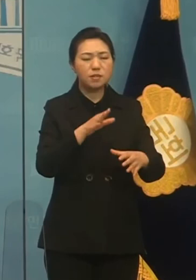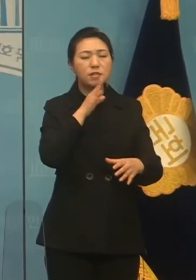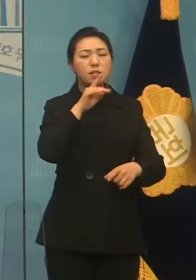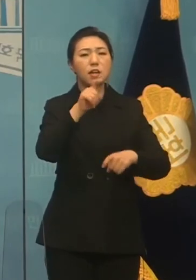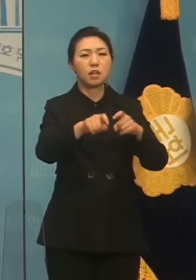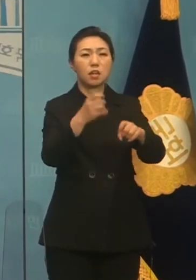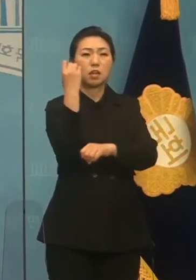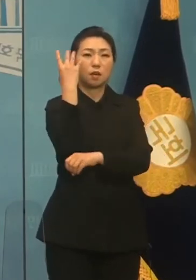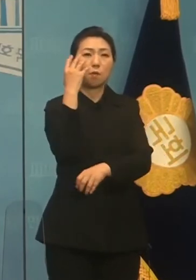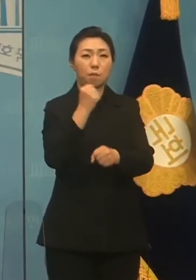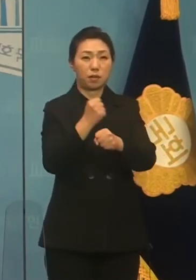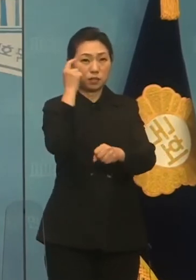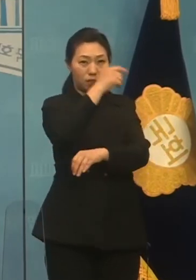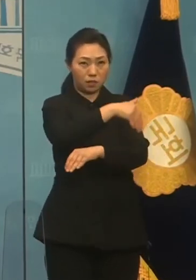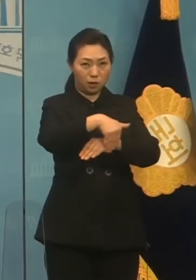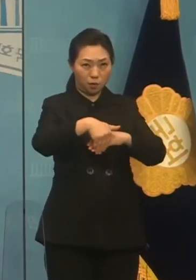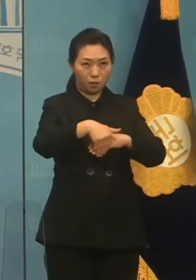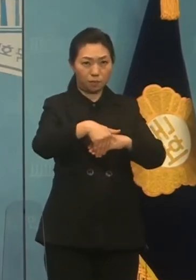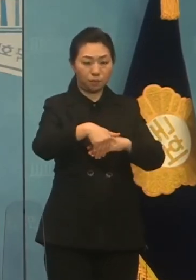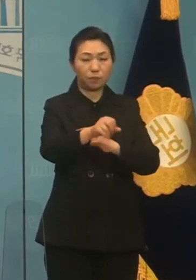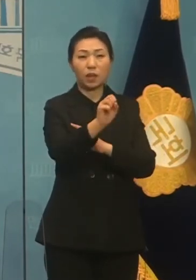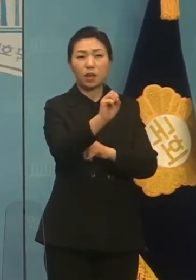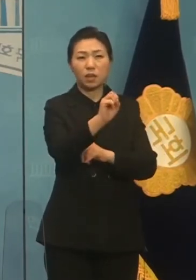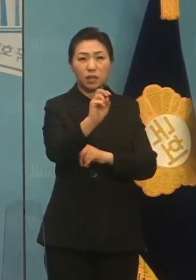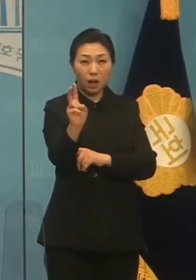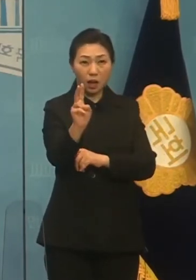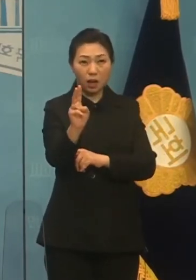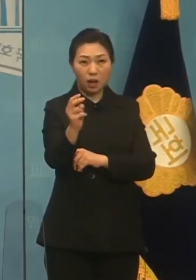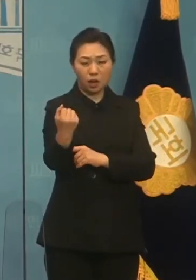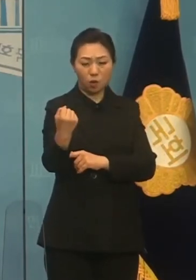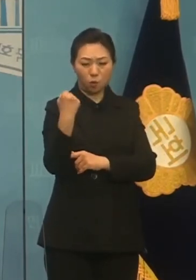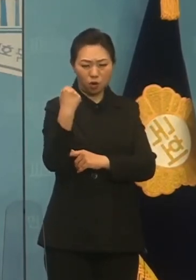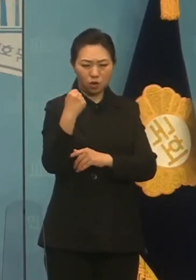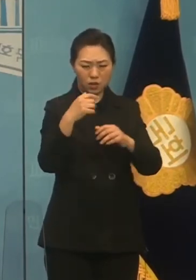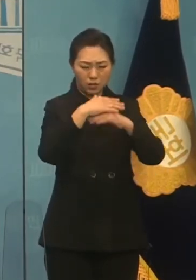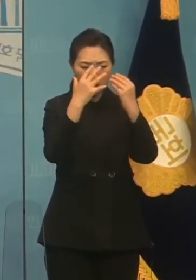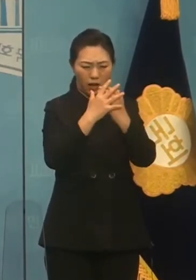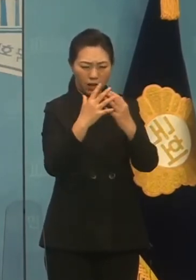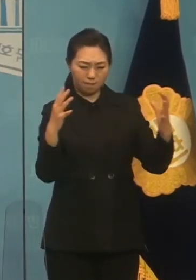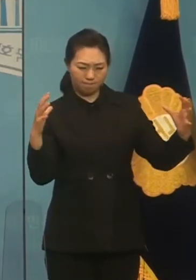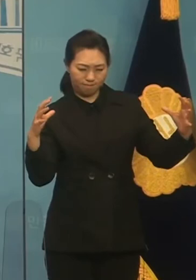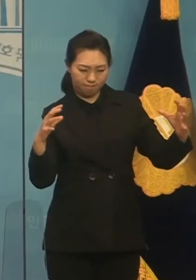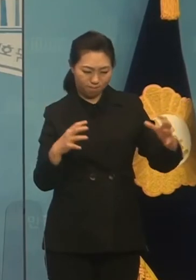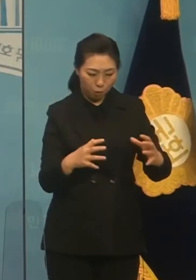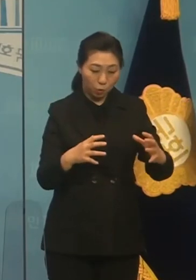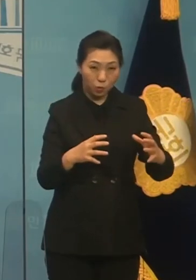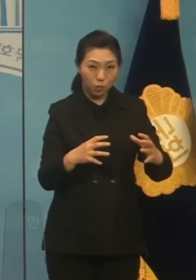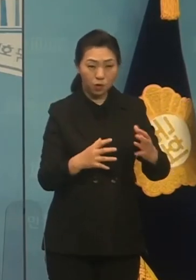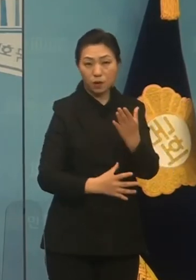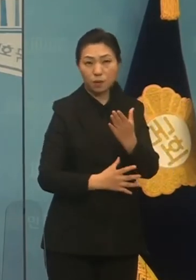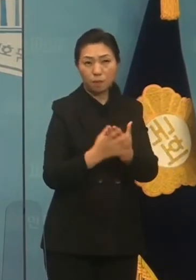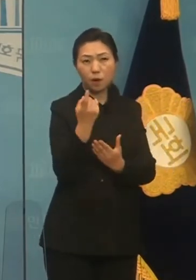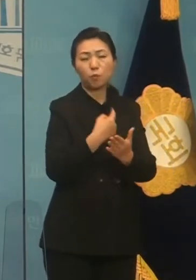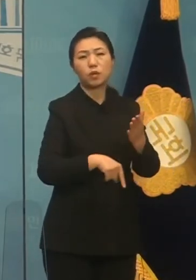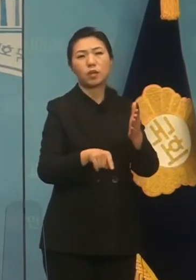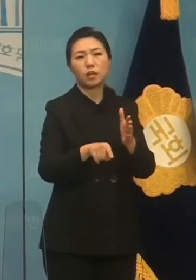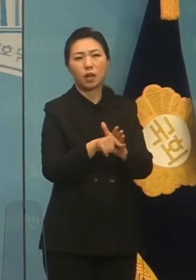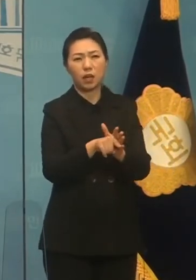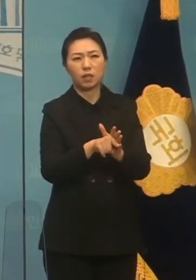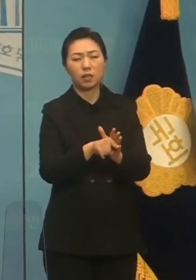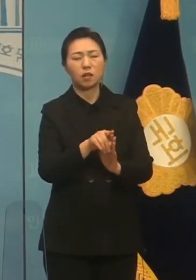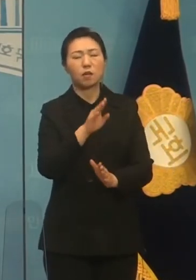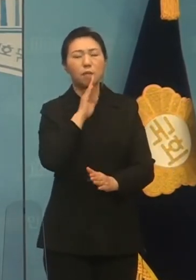야권 구성원 전체를 통합의 용광로에 한데 모아 녹일 수 있는 중요한 첫 번째 과정이